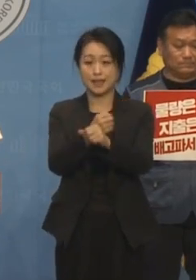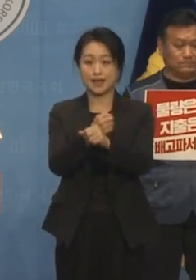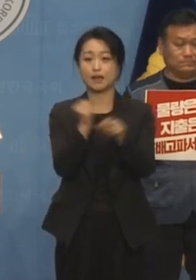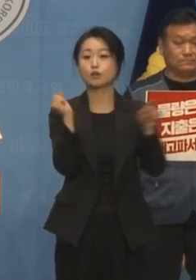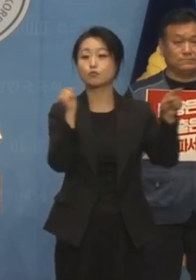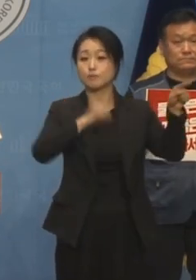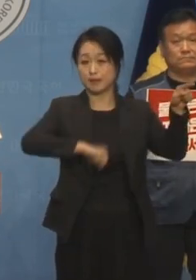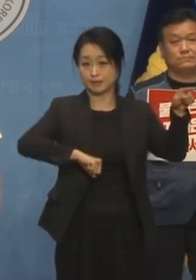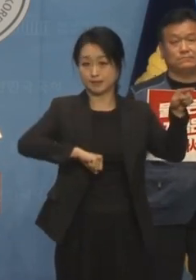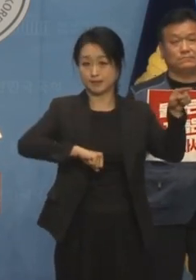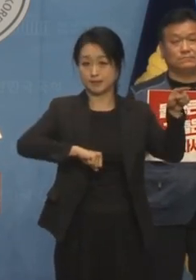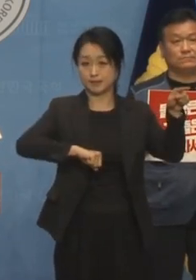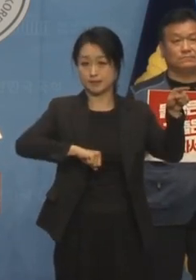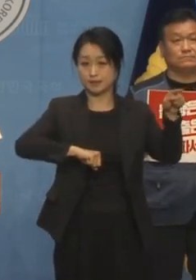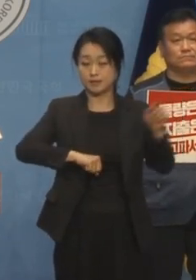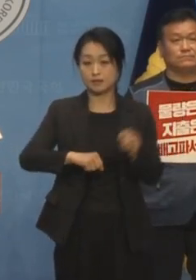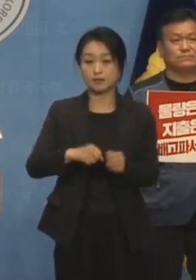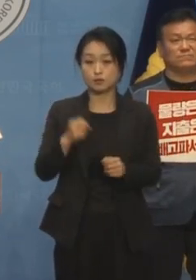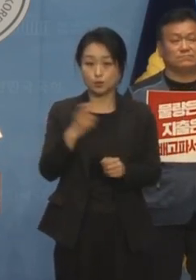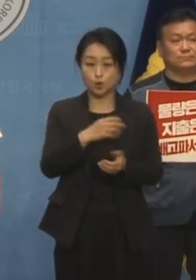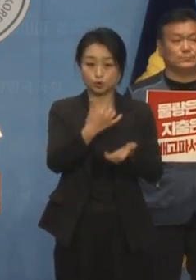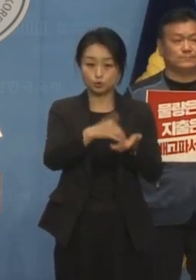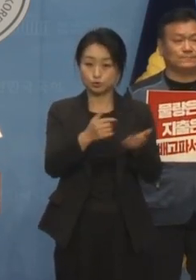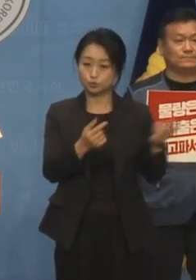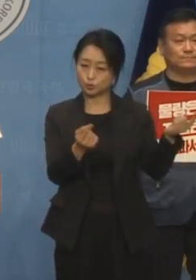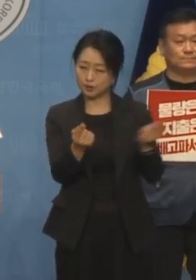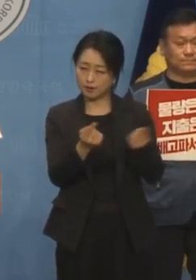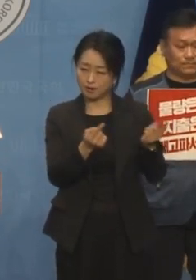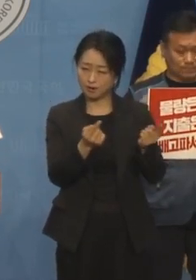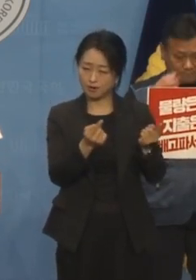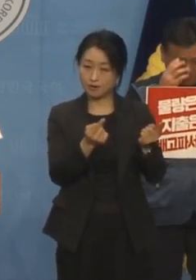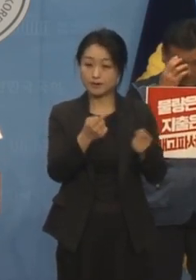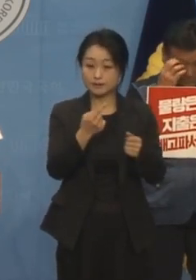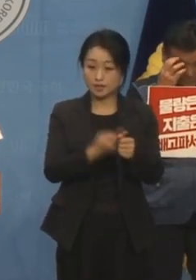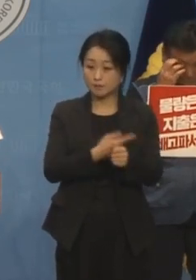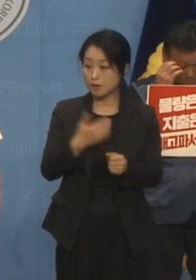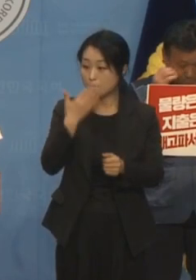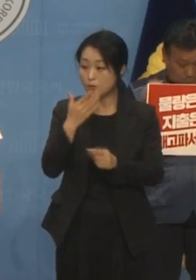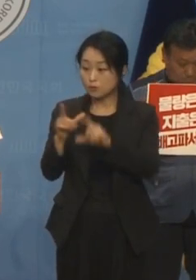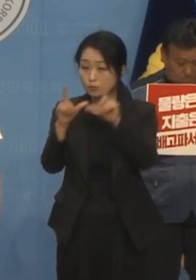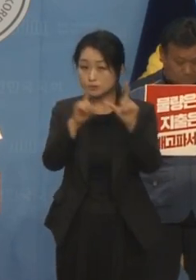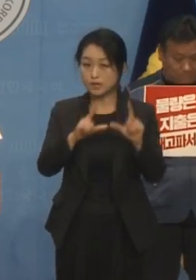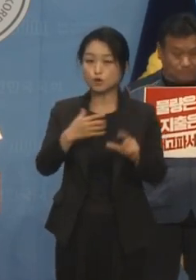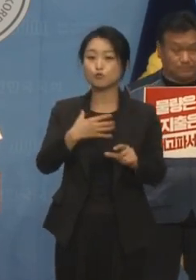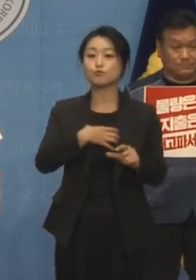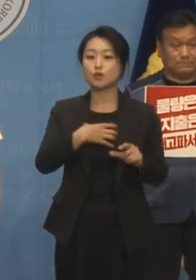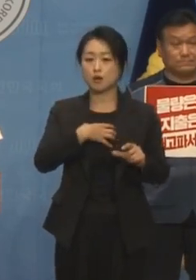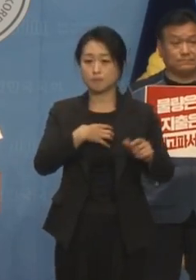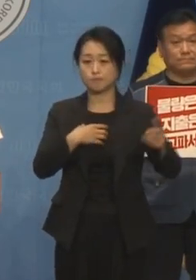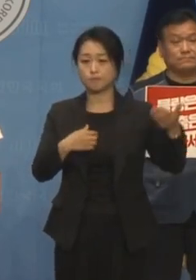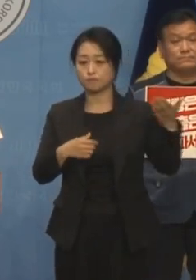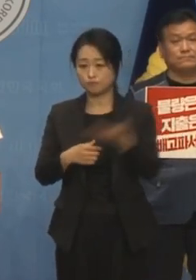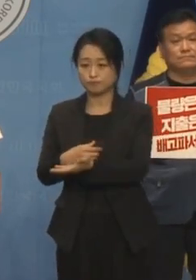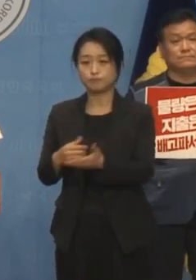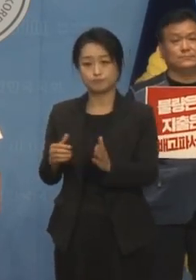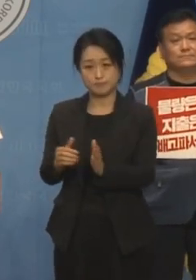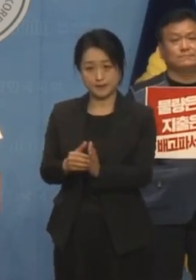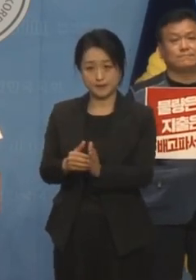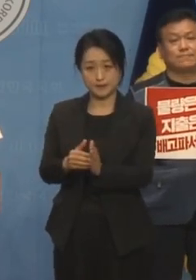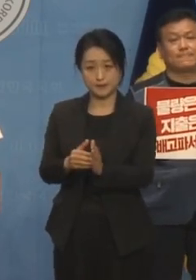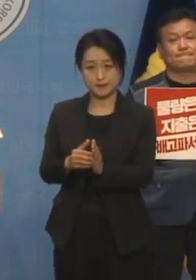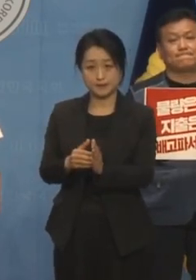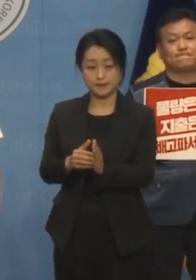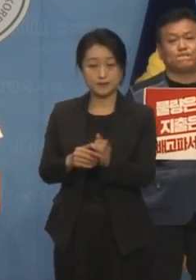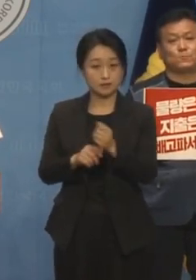위반하고 있으며 물량 통제를 통해 우리 생존권을 심각하게 위협하고 있습니다. 이는